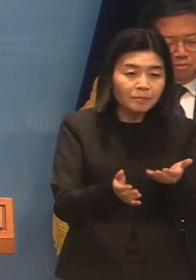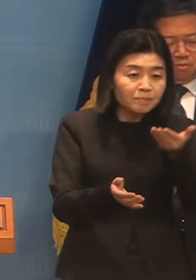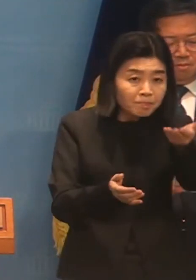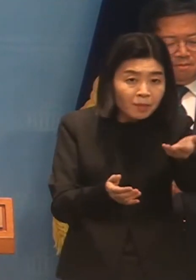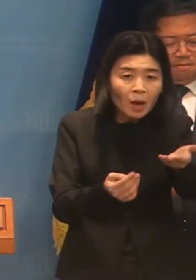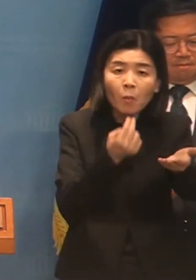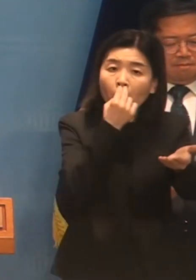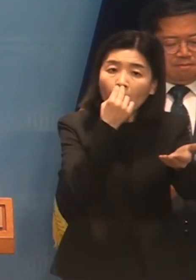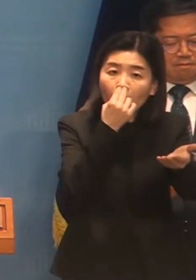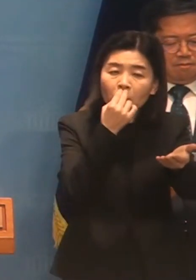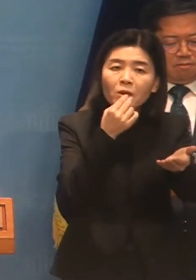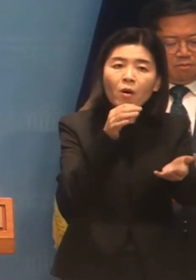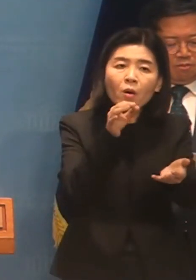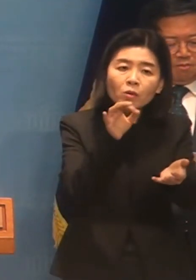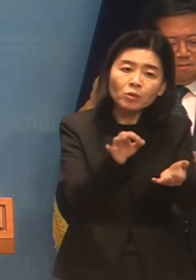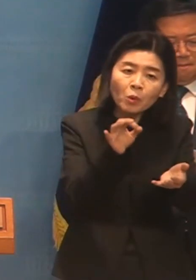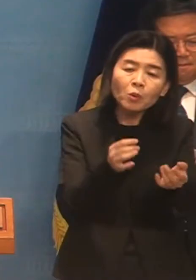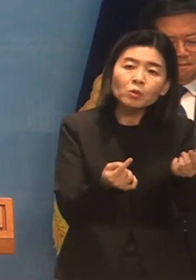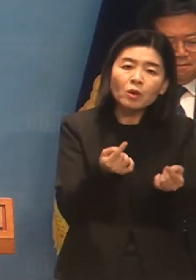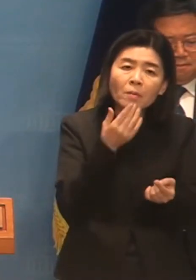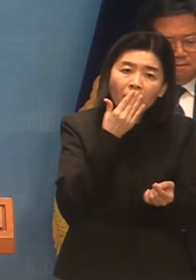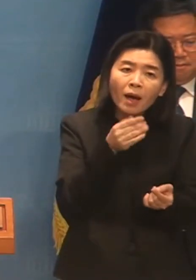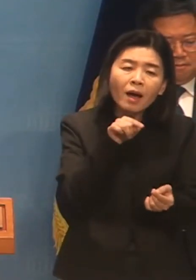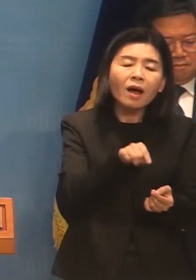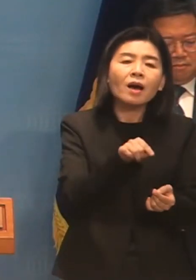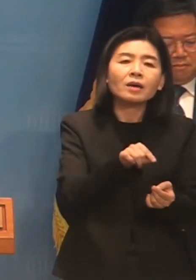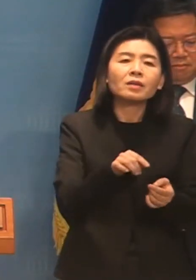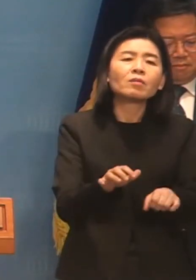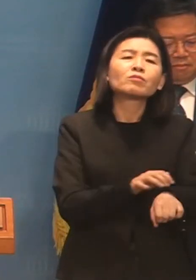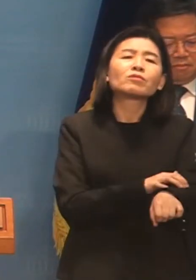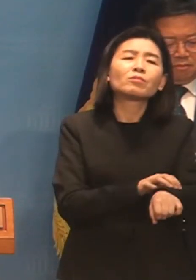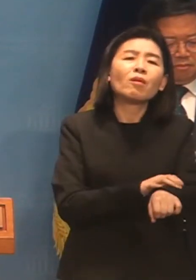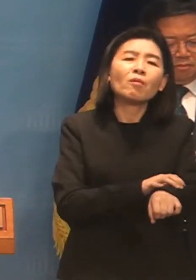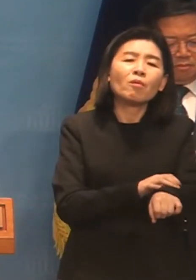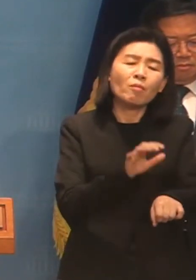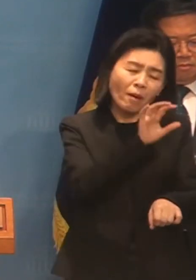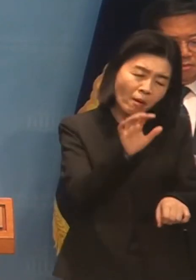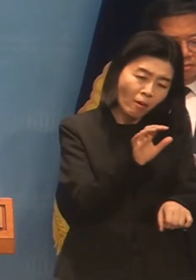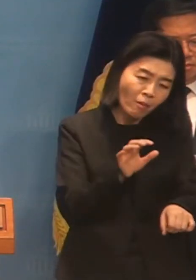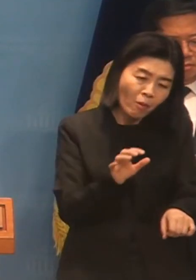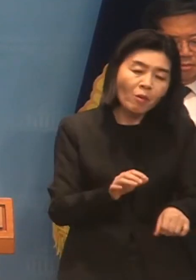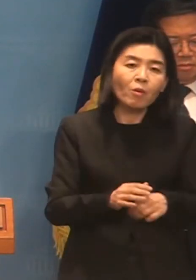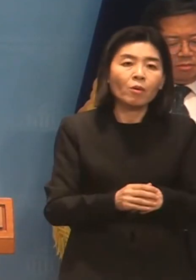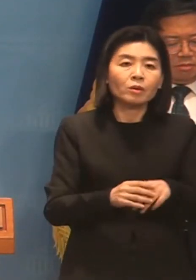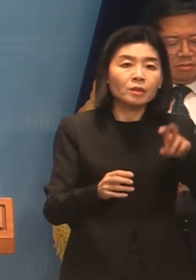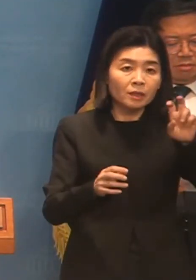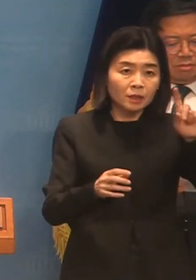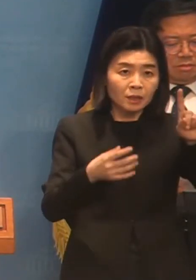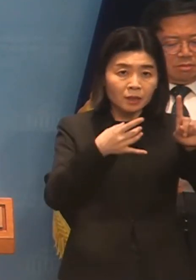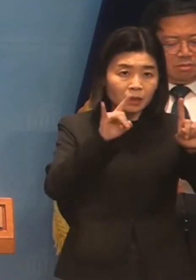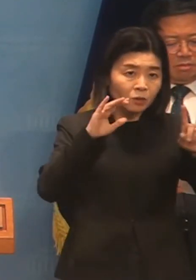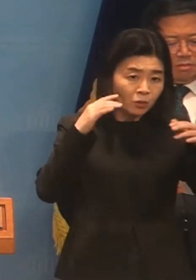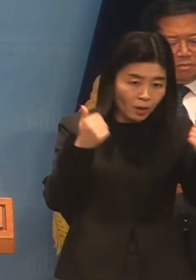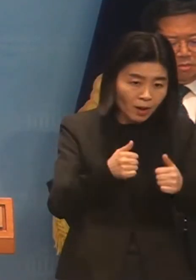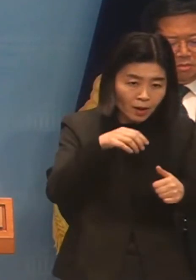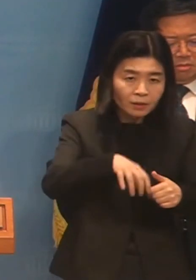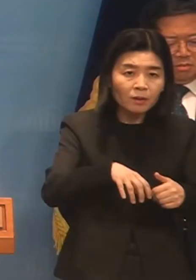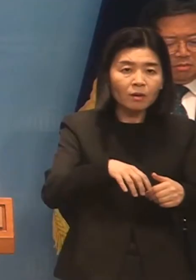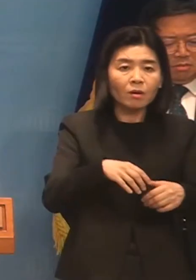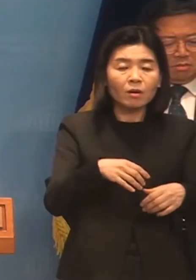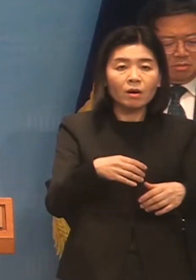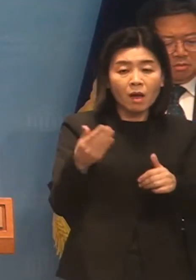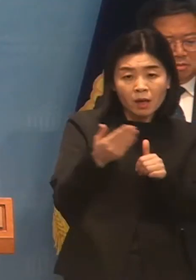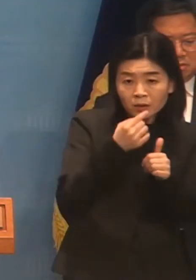조정이 가능해지는 번거로움을 반복하고 있다. 21대 국회에서 해촉 증명서